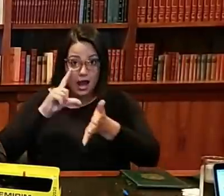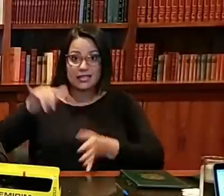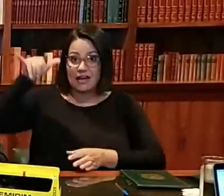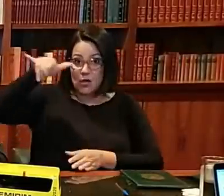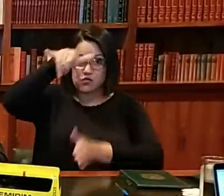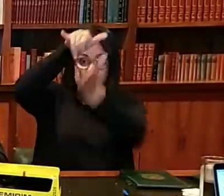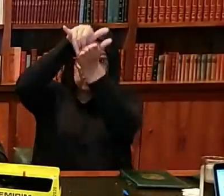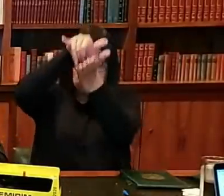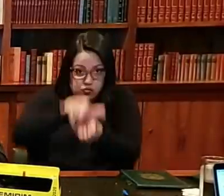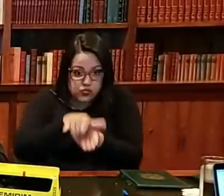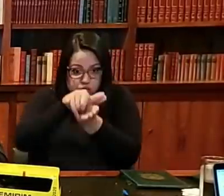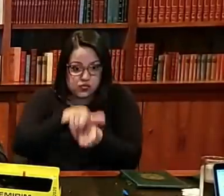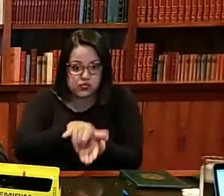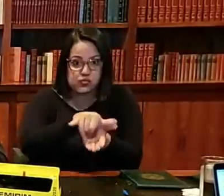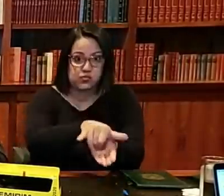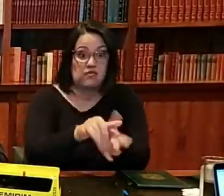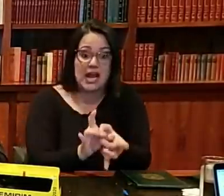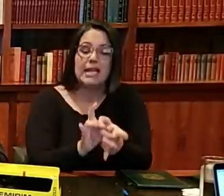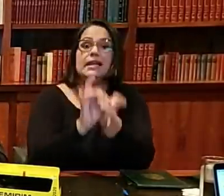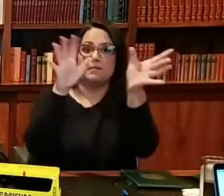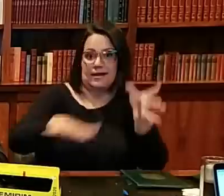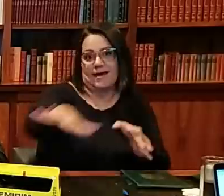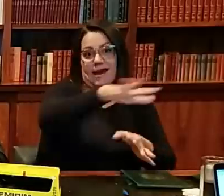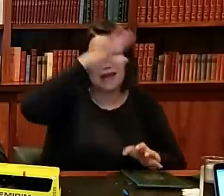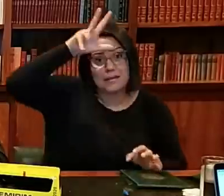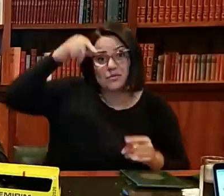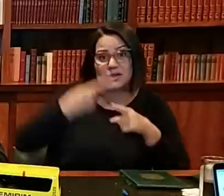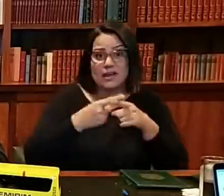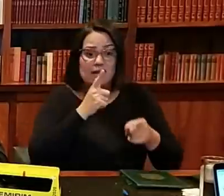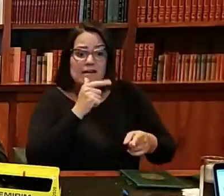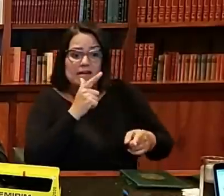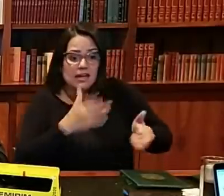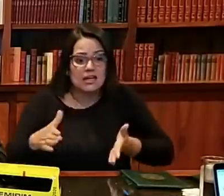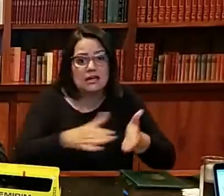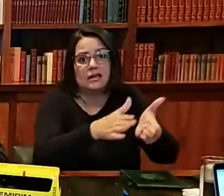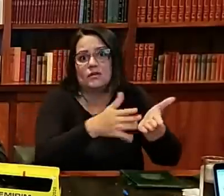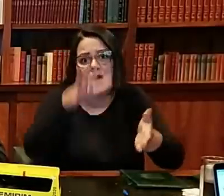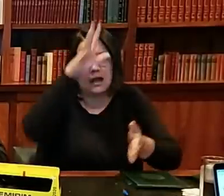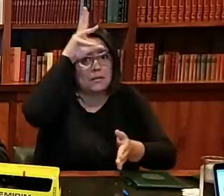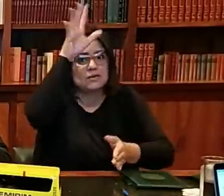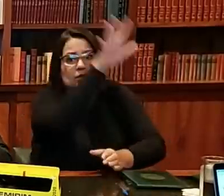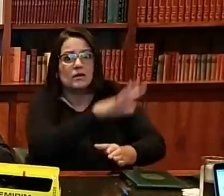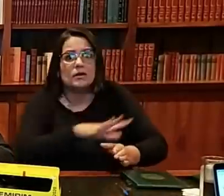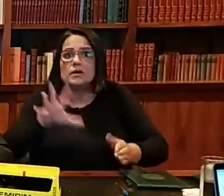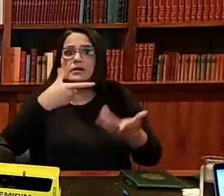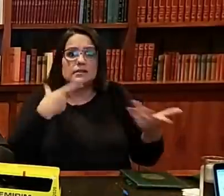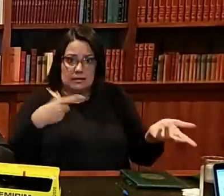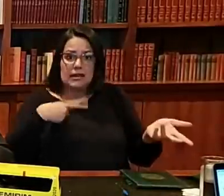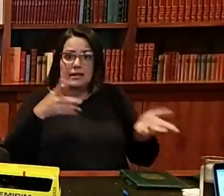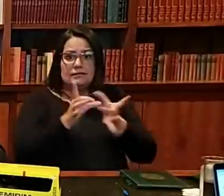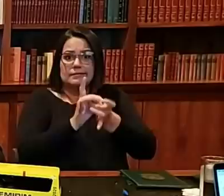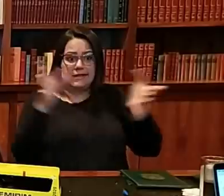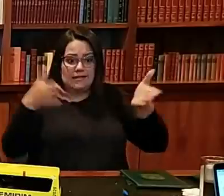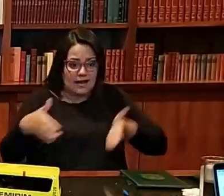vai regularizar o serviço do hidroavião na região amazônica. Vamos usar esse potencial de rio que nós temos lá. Aí, a Amazônia é uma grande pista de pouso para hidroavião, né? É